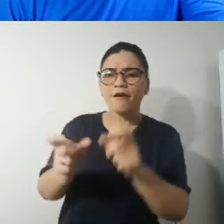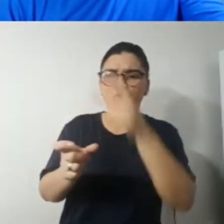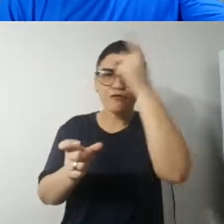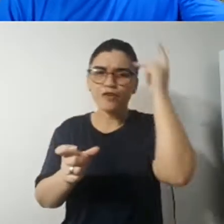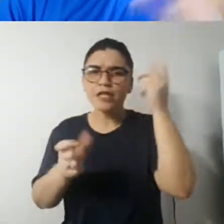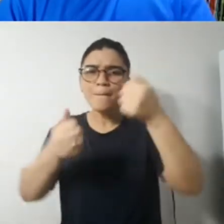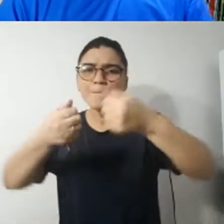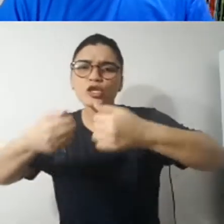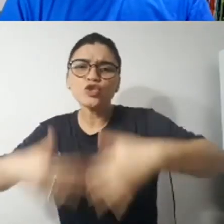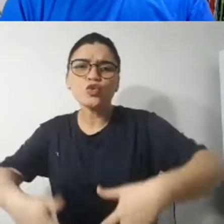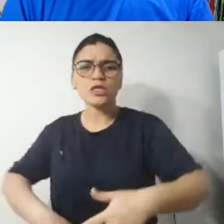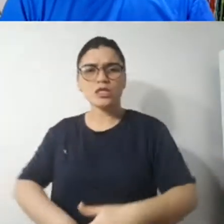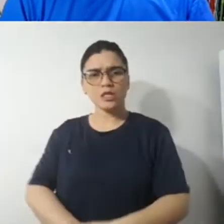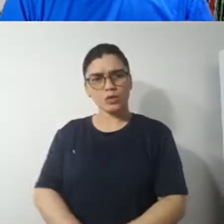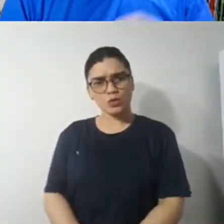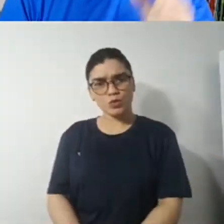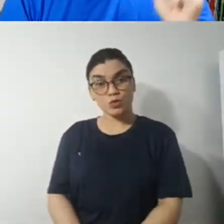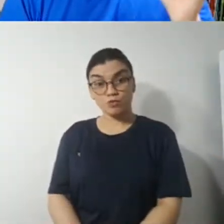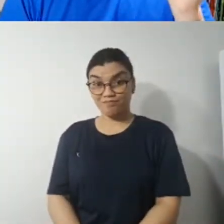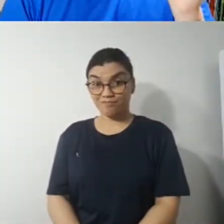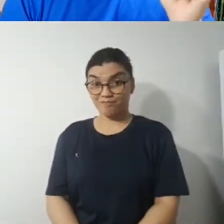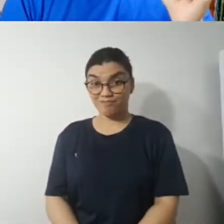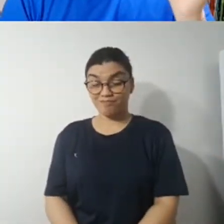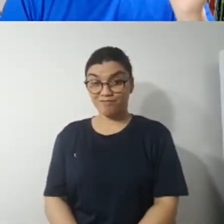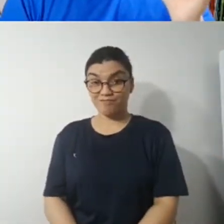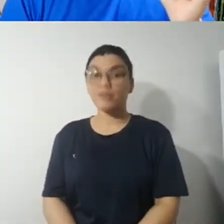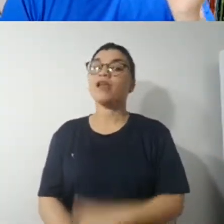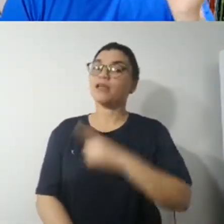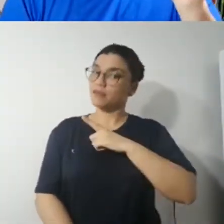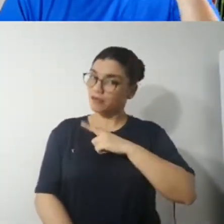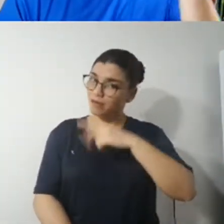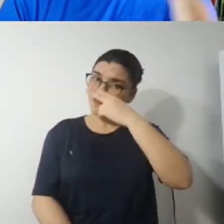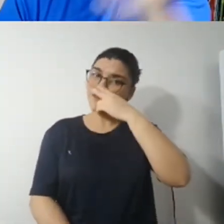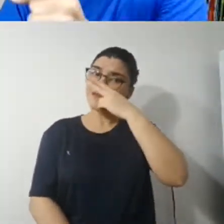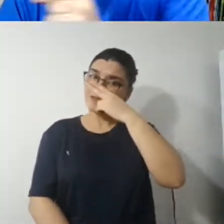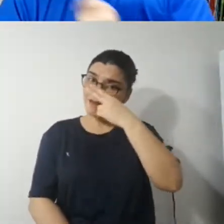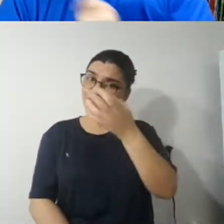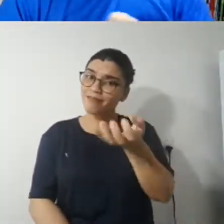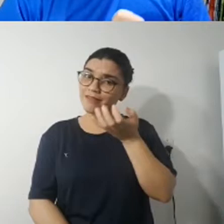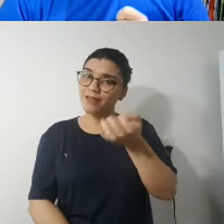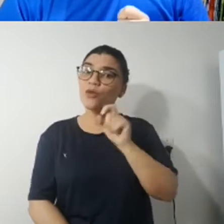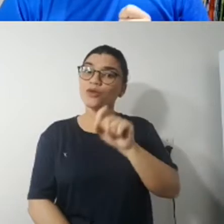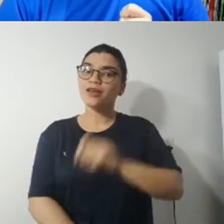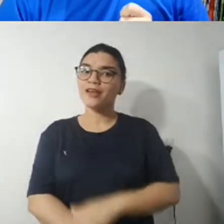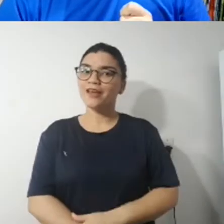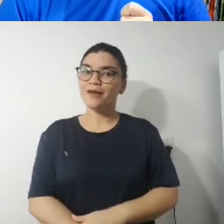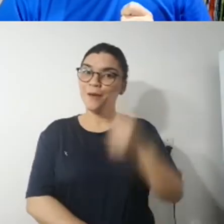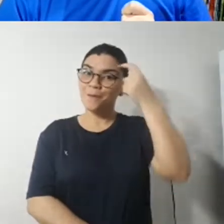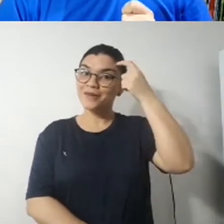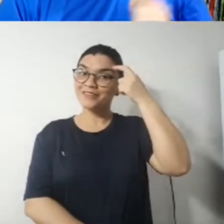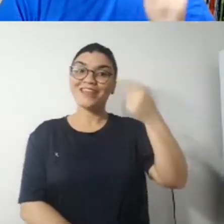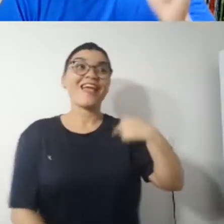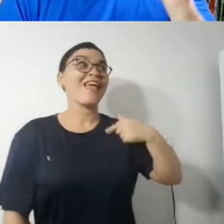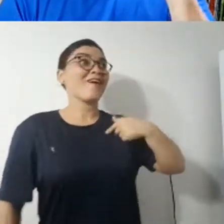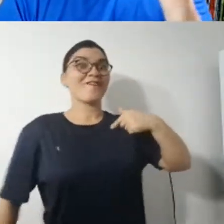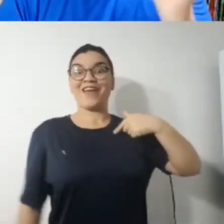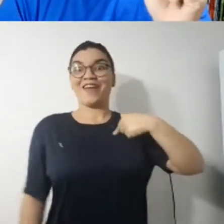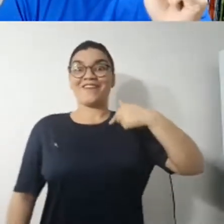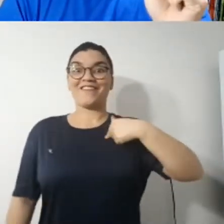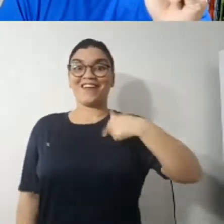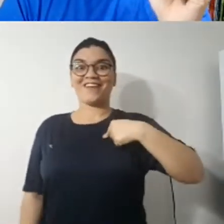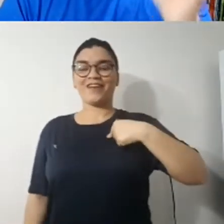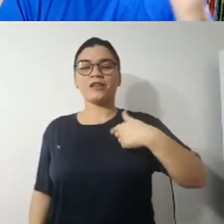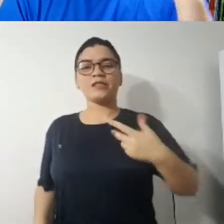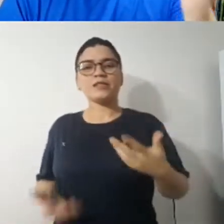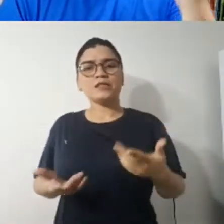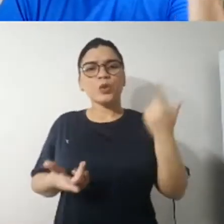imagem de alguém. Crentes que vivem buscando vantagem em tudo. Essas pessoas